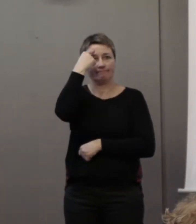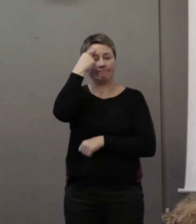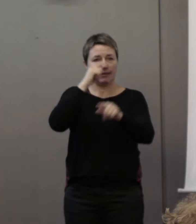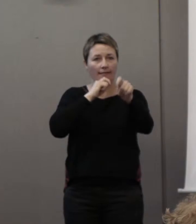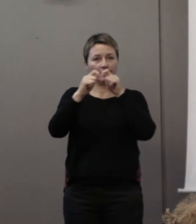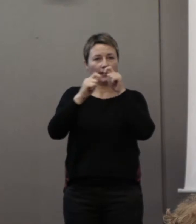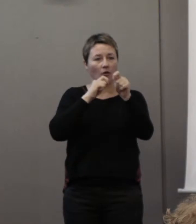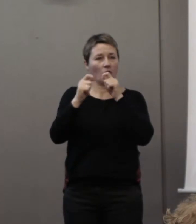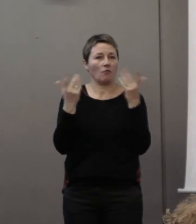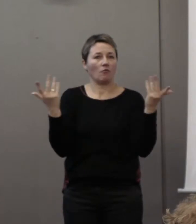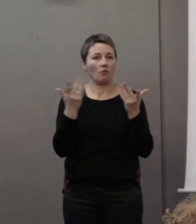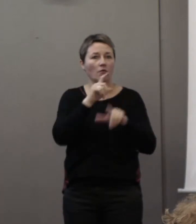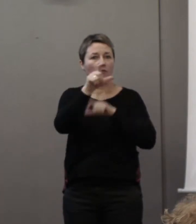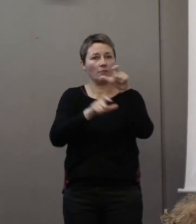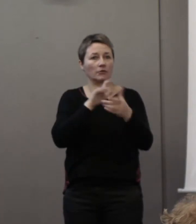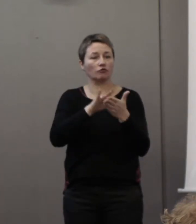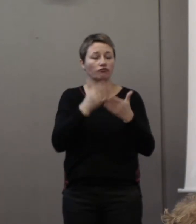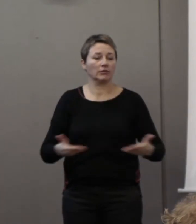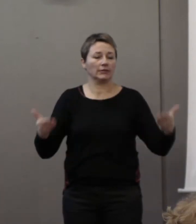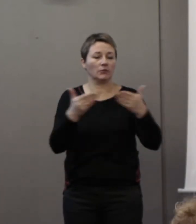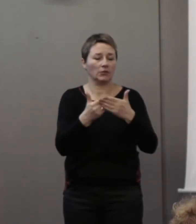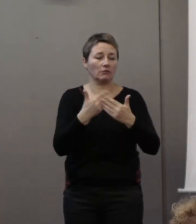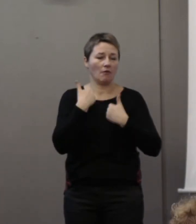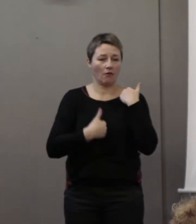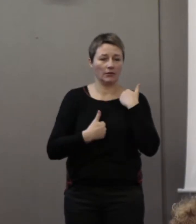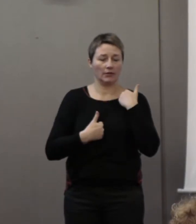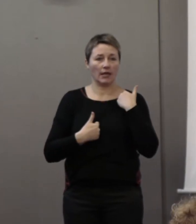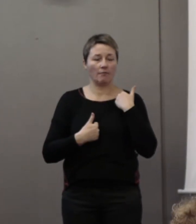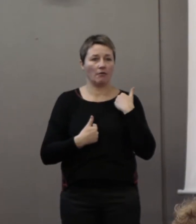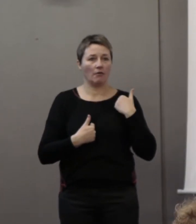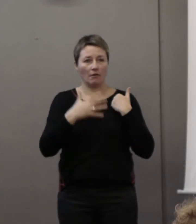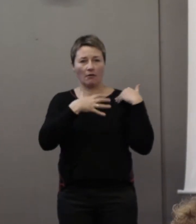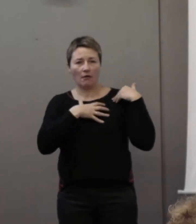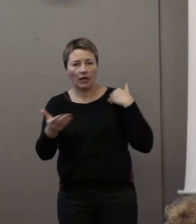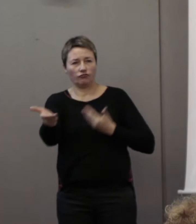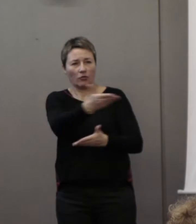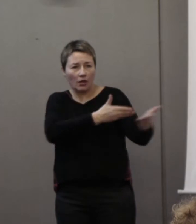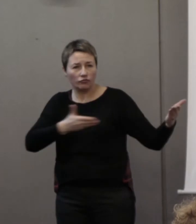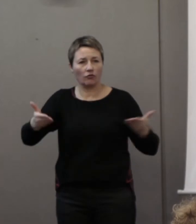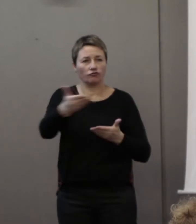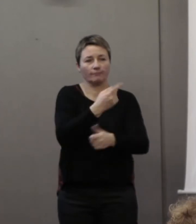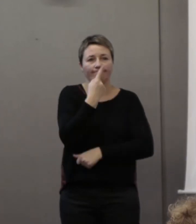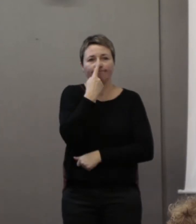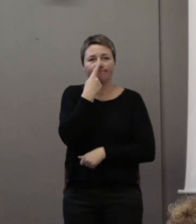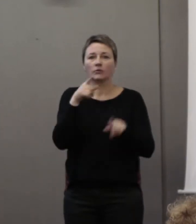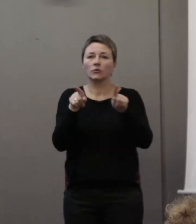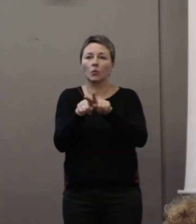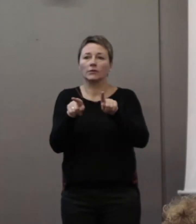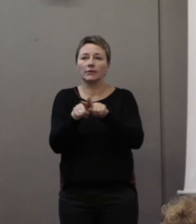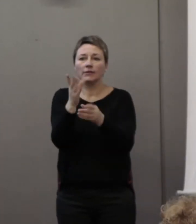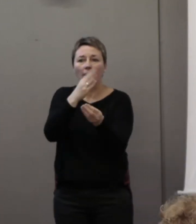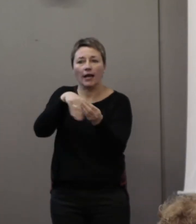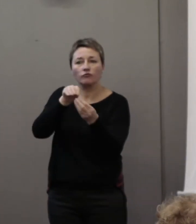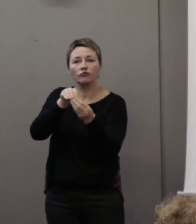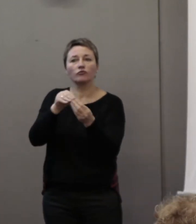dialogue avec les personnes en situation de handicap, dialogue tellement florissant, tellement riche, tellement fort, que nous avons aussi aujourd'hui ajouté